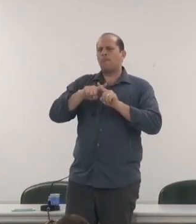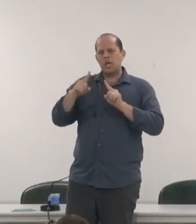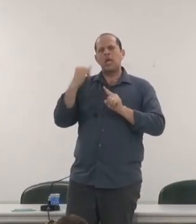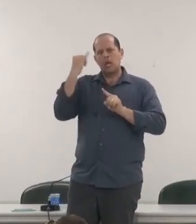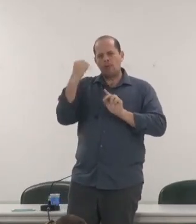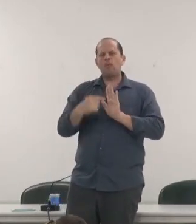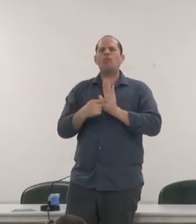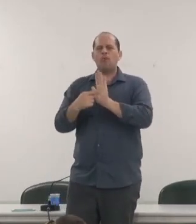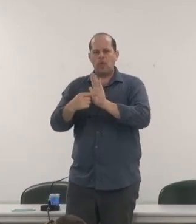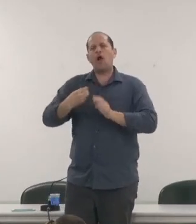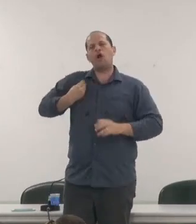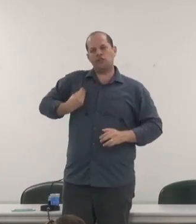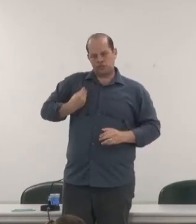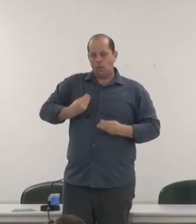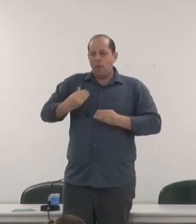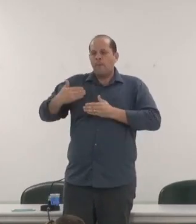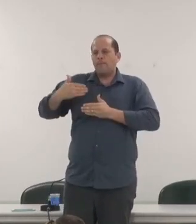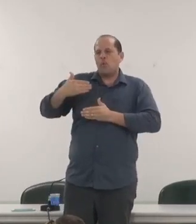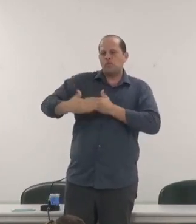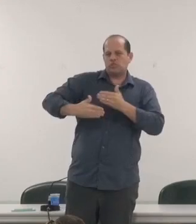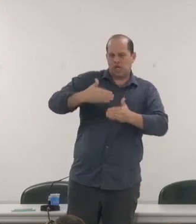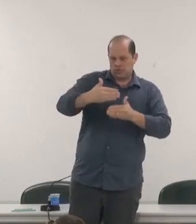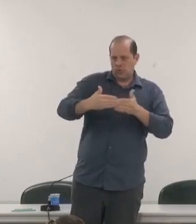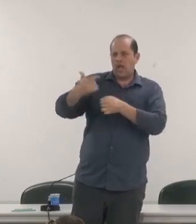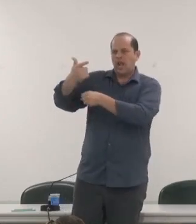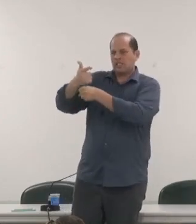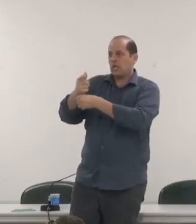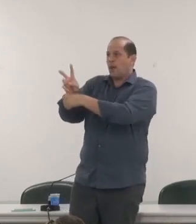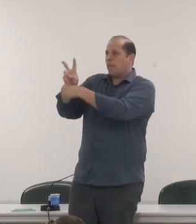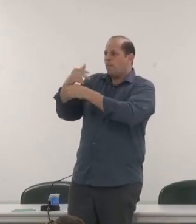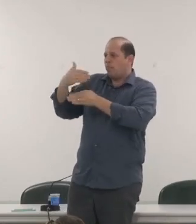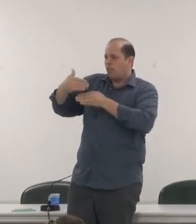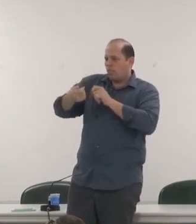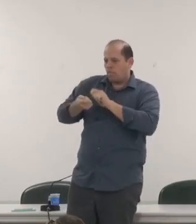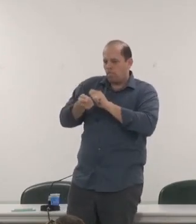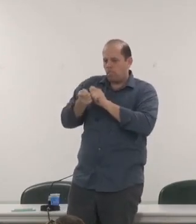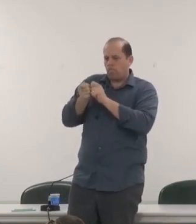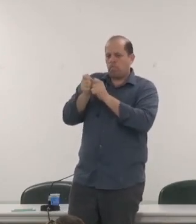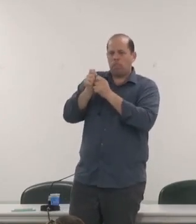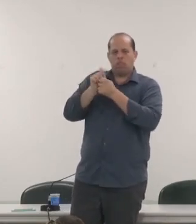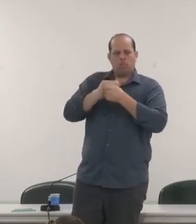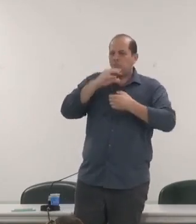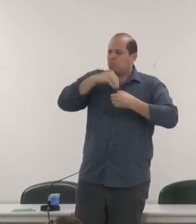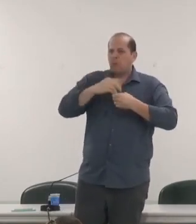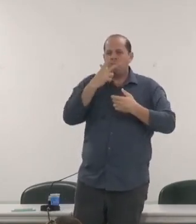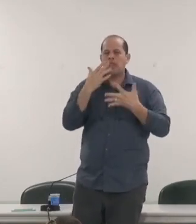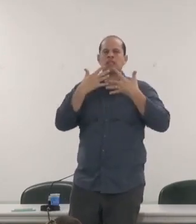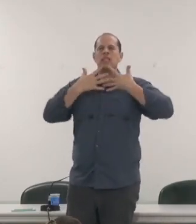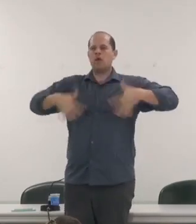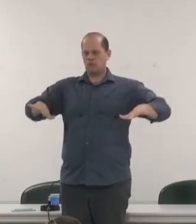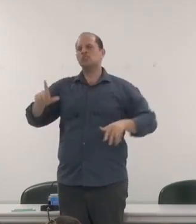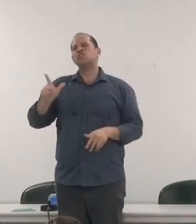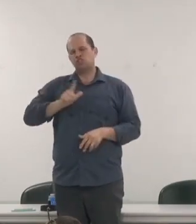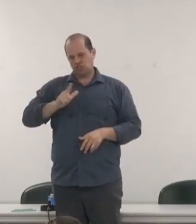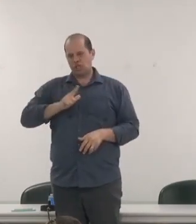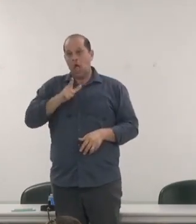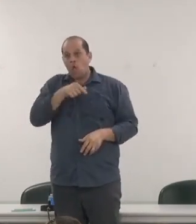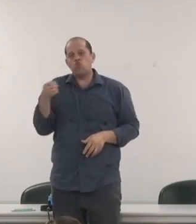Isso não faz parte de forma aprofundada da minha pesquisa, mas é importante a gente ter isso em mente para entender os processos